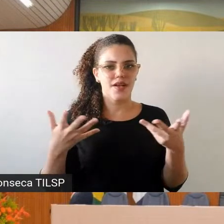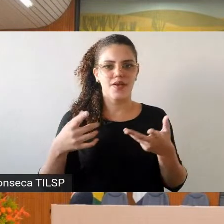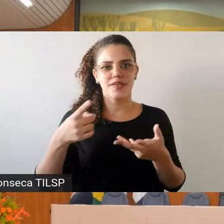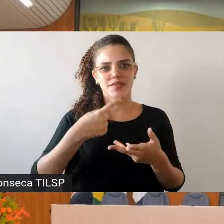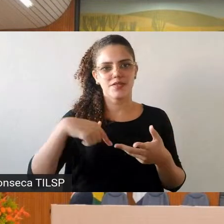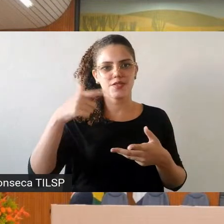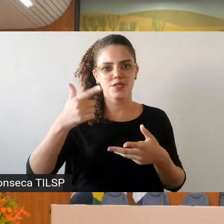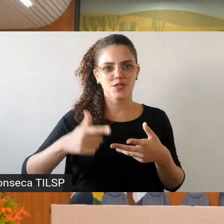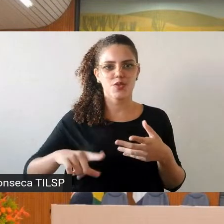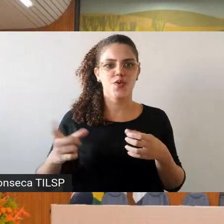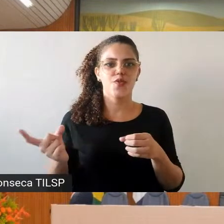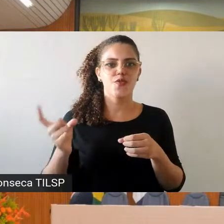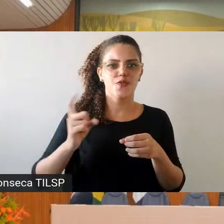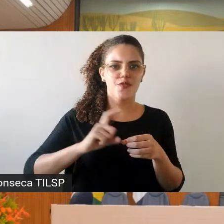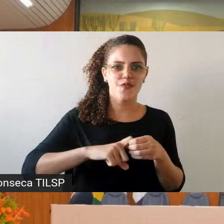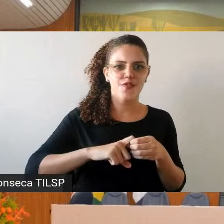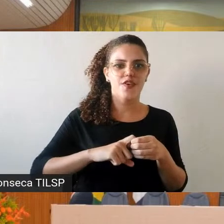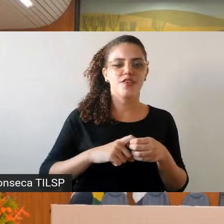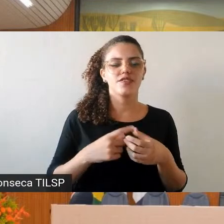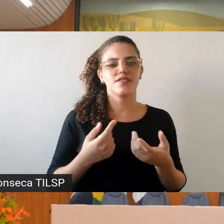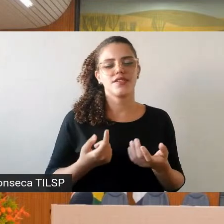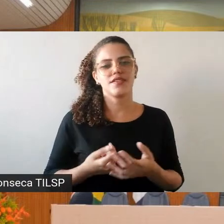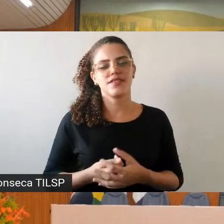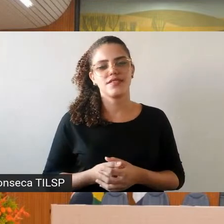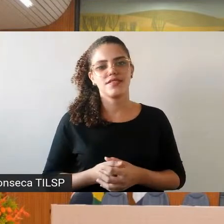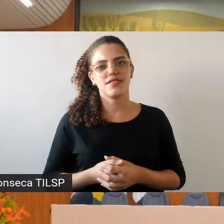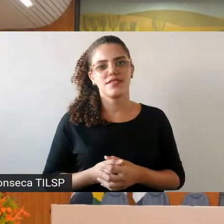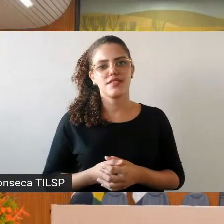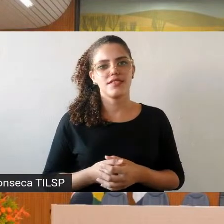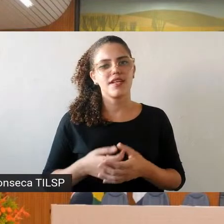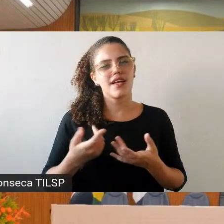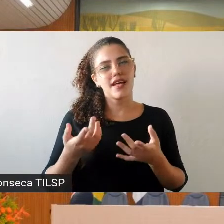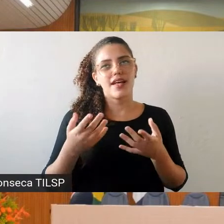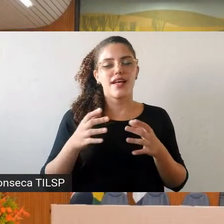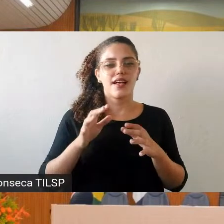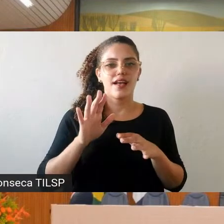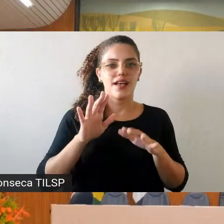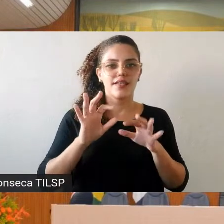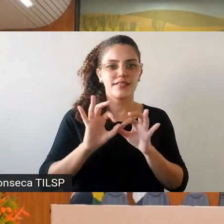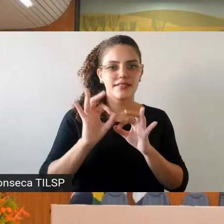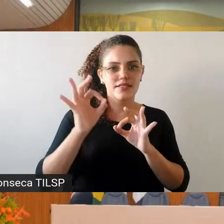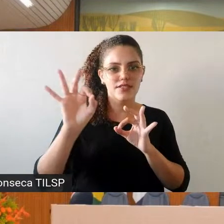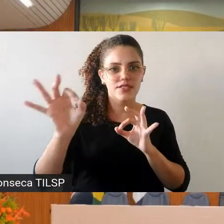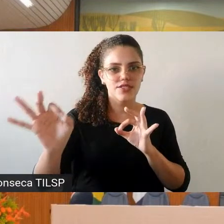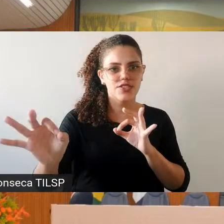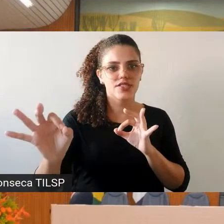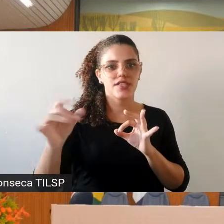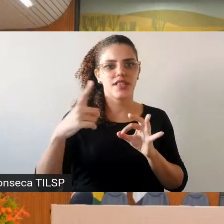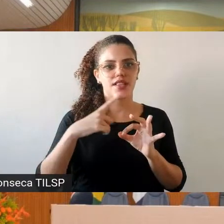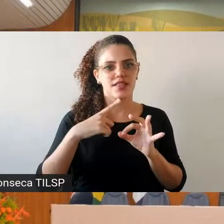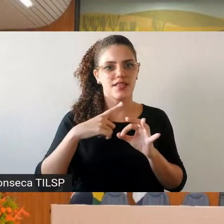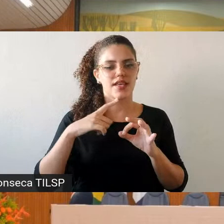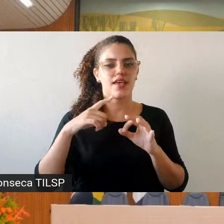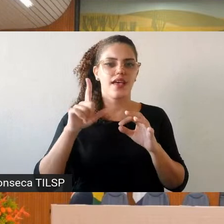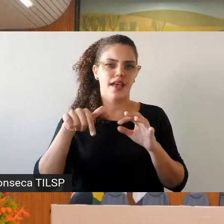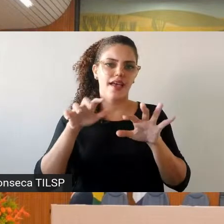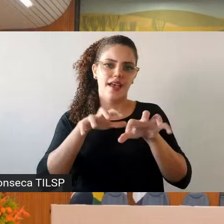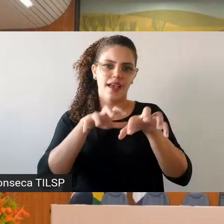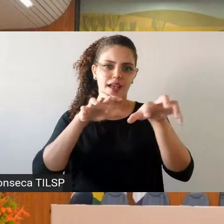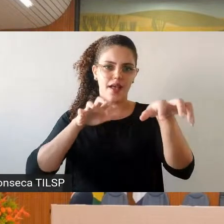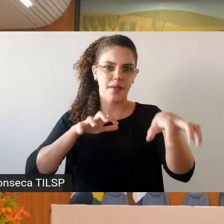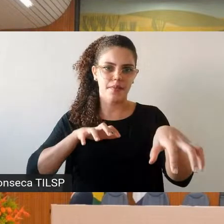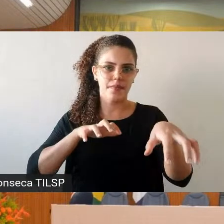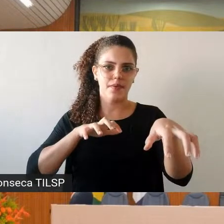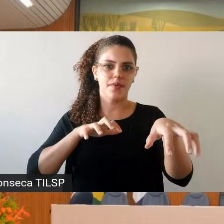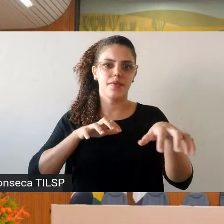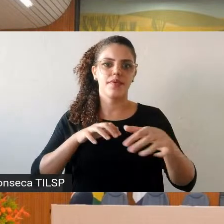né, um retorno ainda muito distante, né, um retorno remoto. Estão